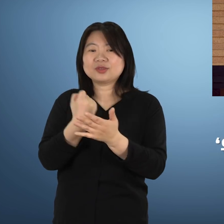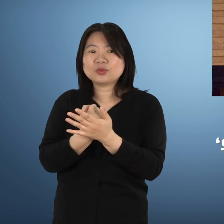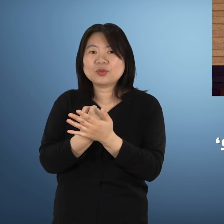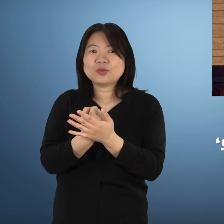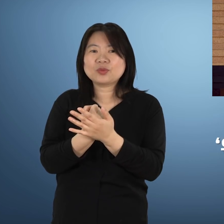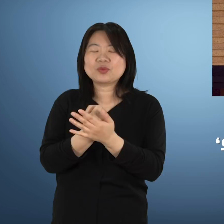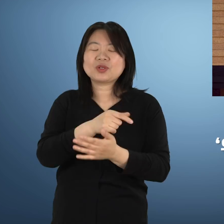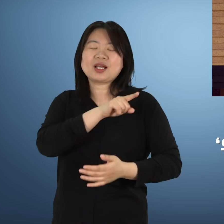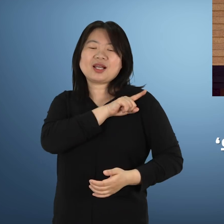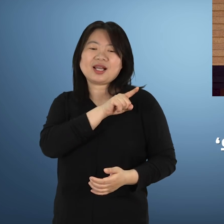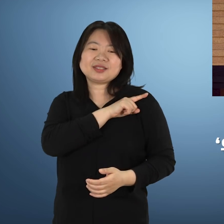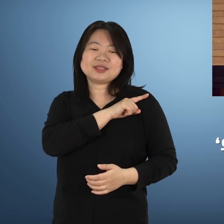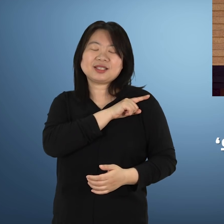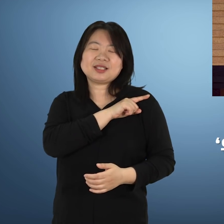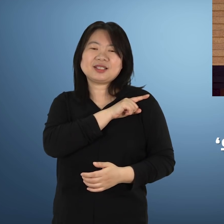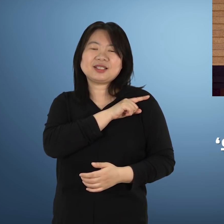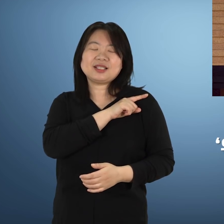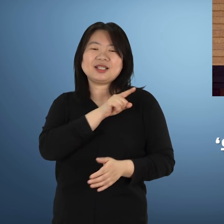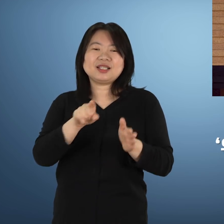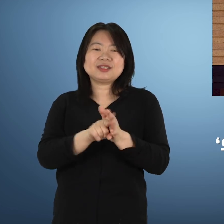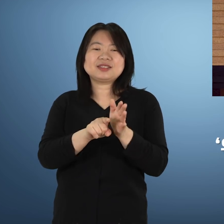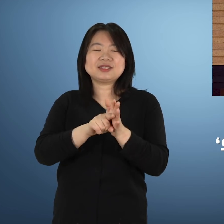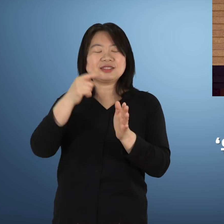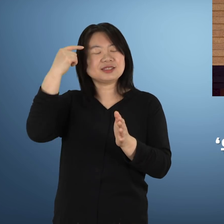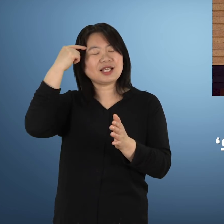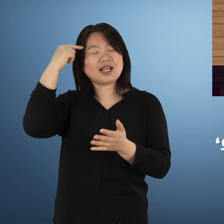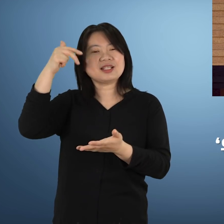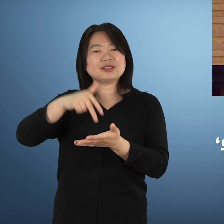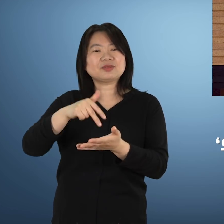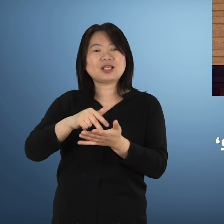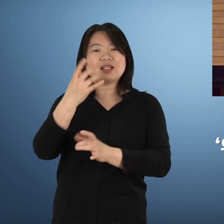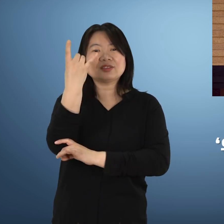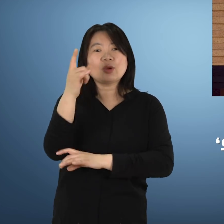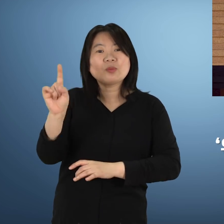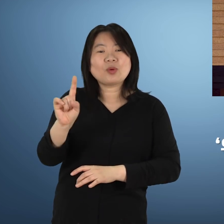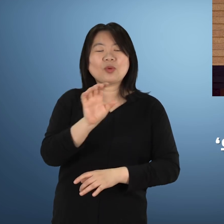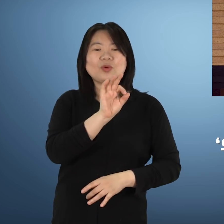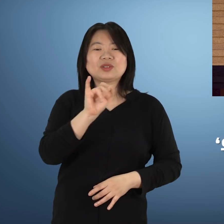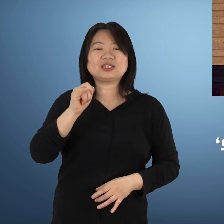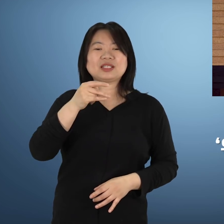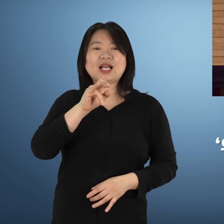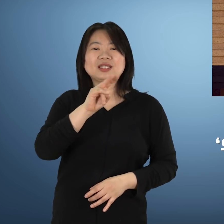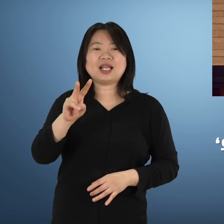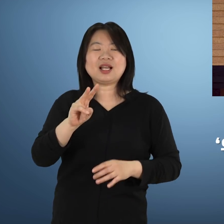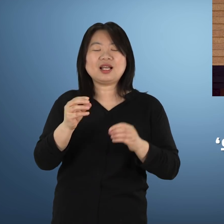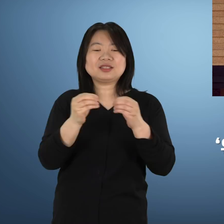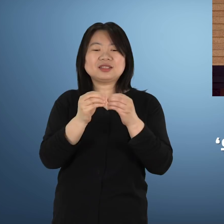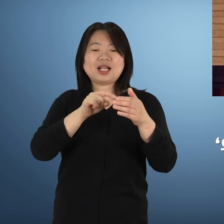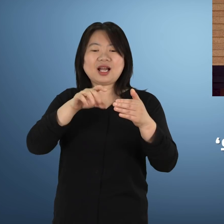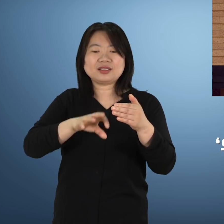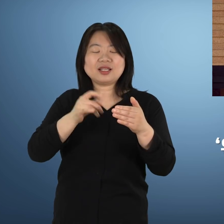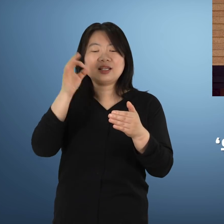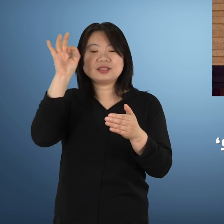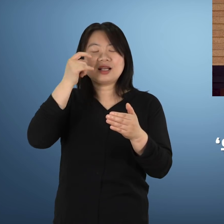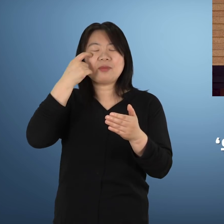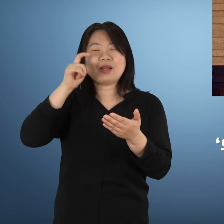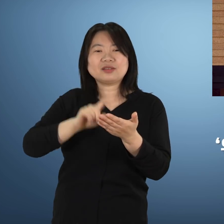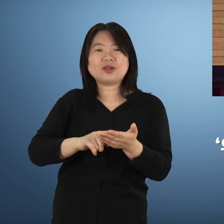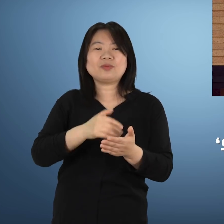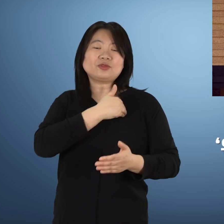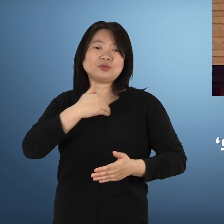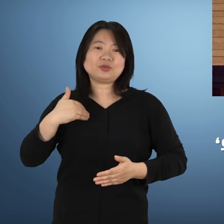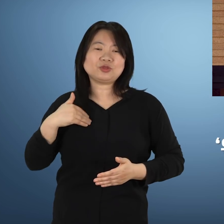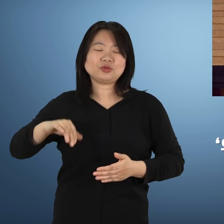애통의 가장 신학적인 기초는 이사야의 글 속에서 찾아볼 수가 있어요.